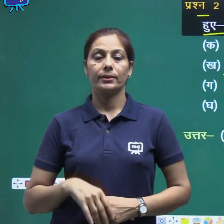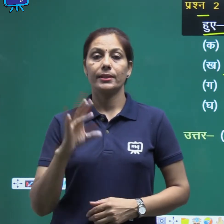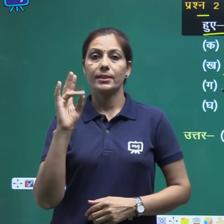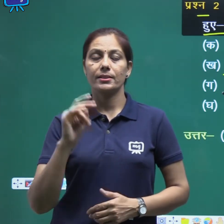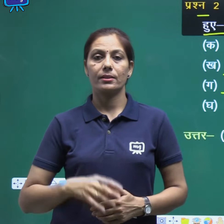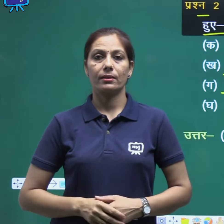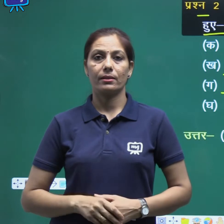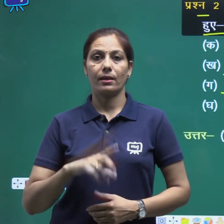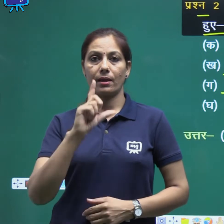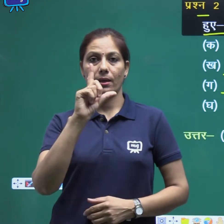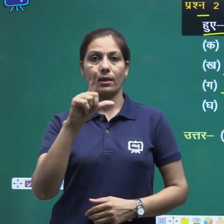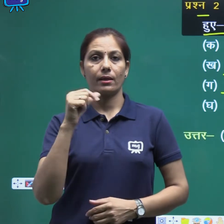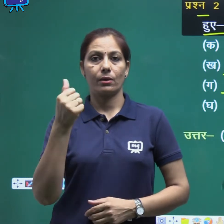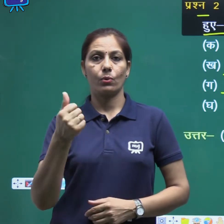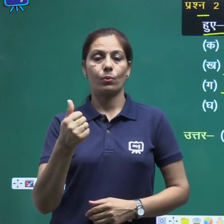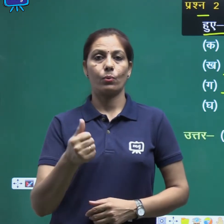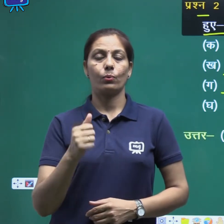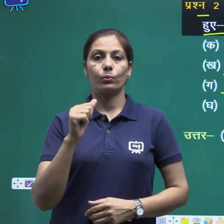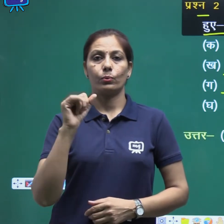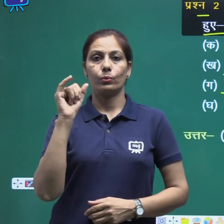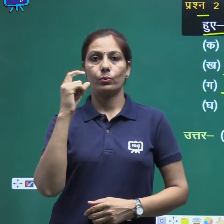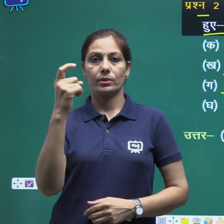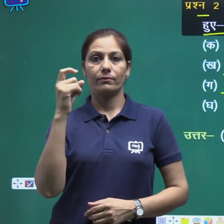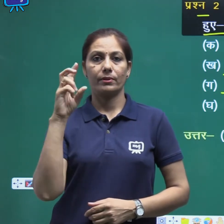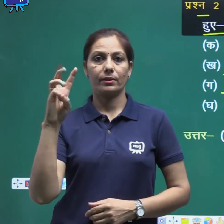तीसरा सन 1973 में,